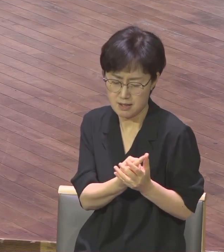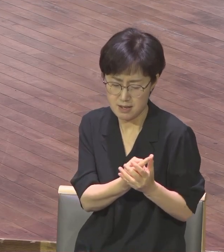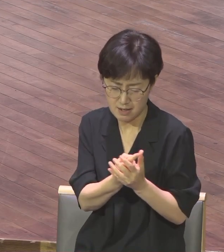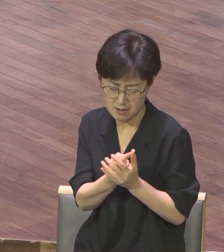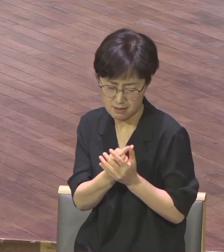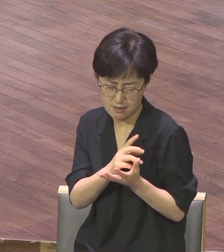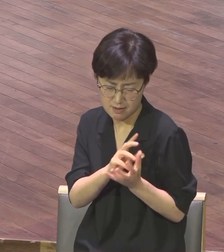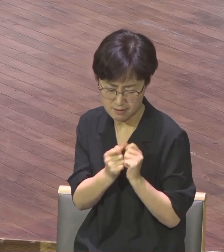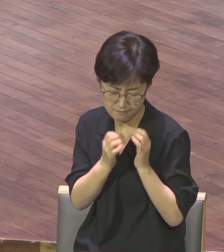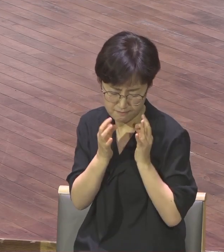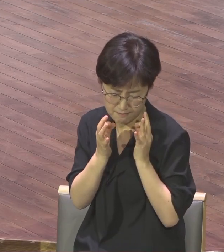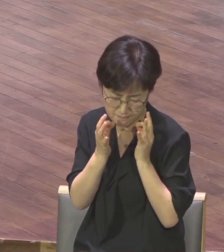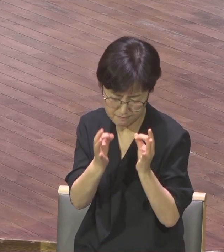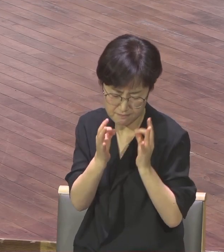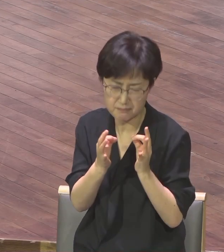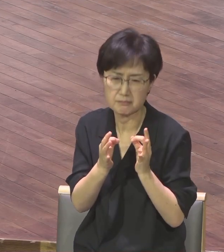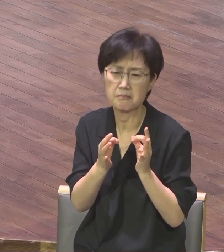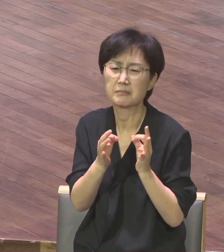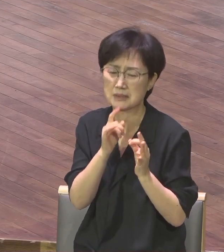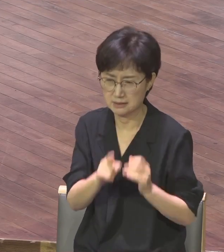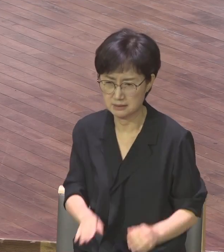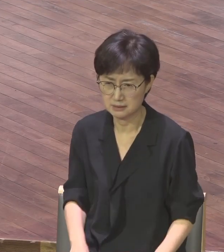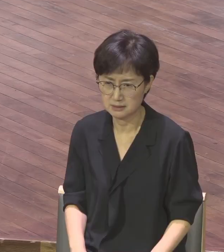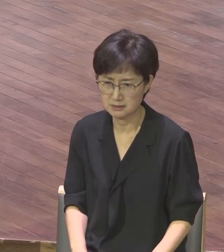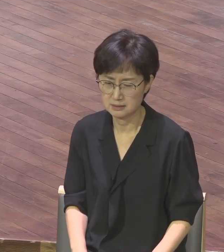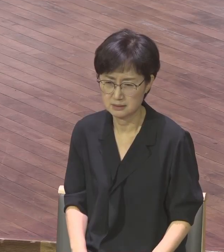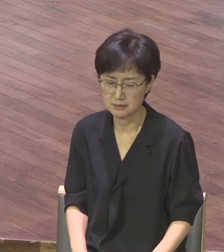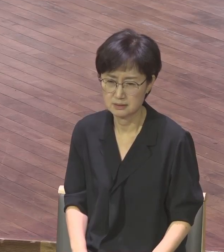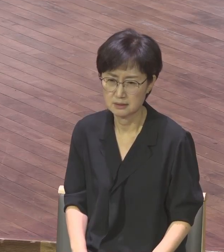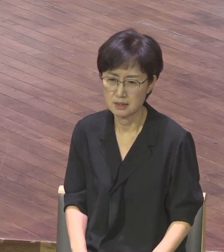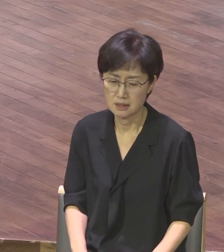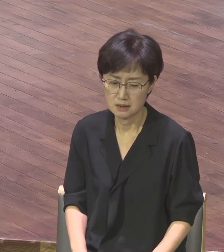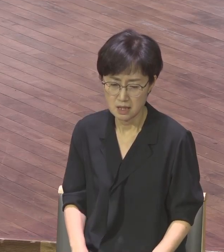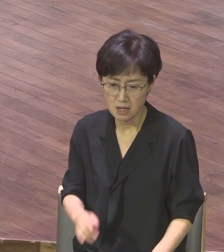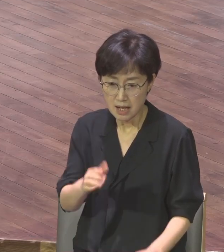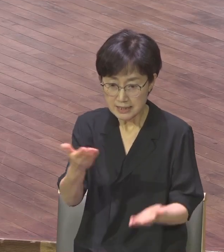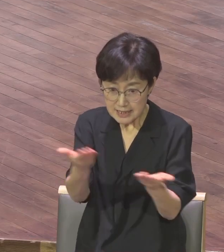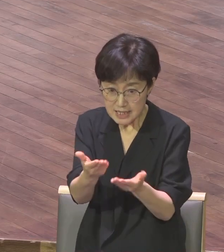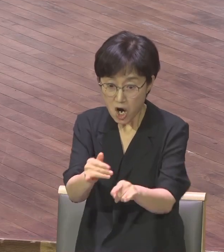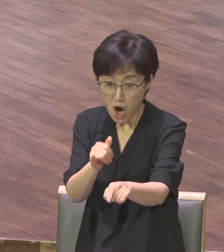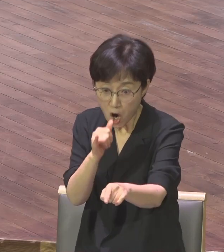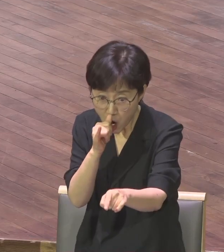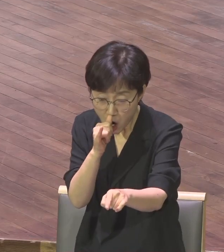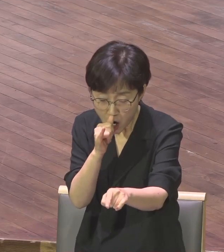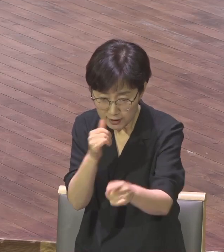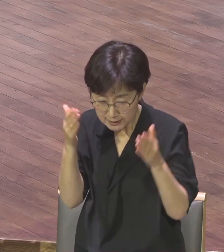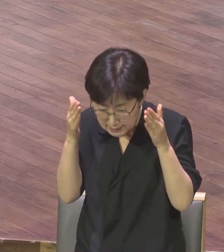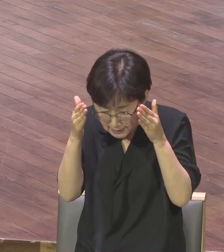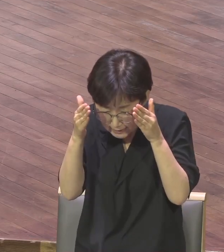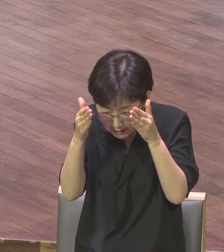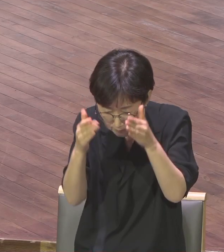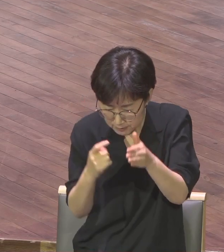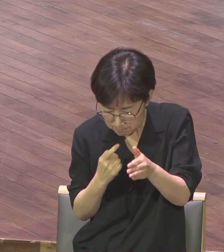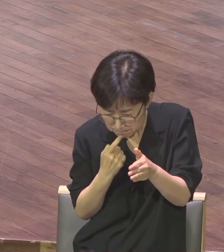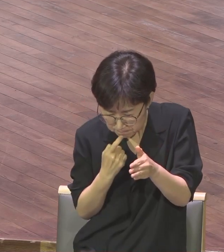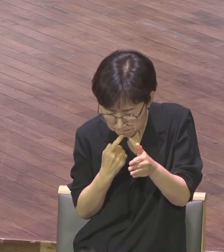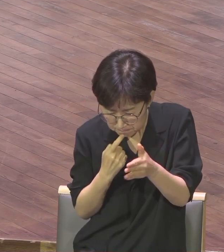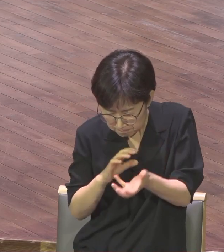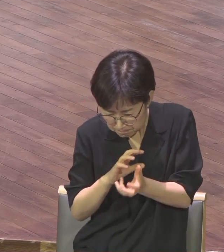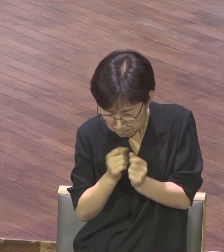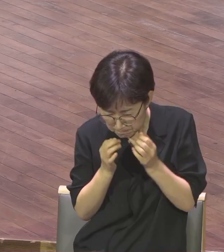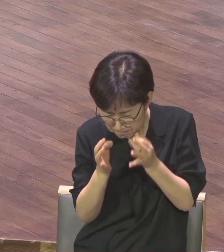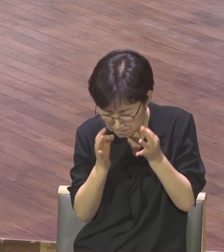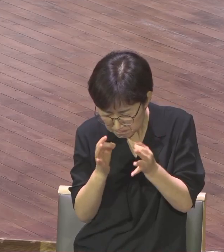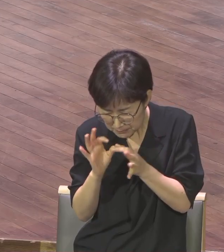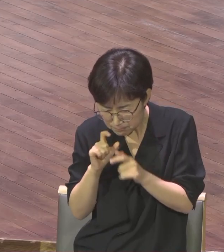뜻이에요. 전심전력은 몸을 푹 담그라. 올인 집중 집속하라는 거죠. 집중하라는 거죠. 올인